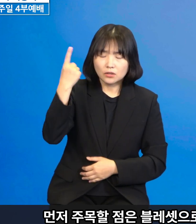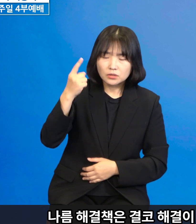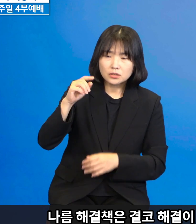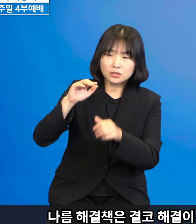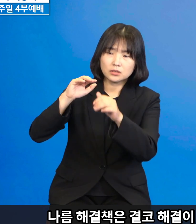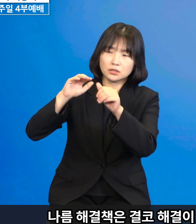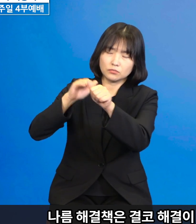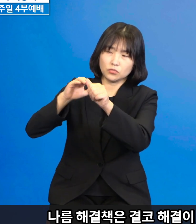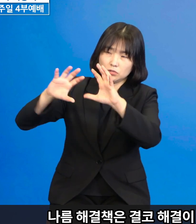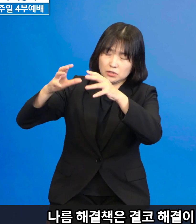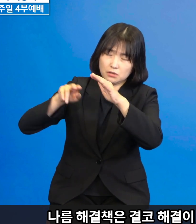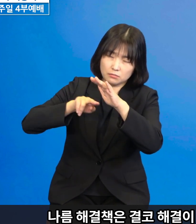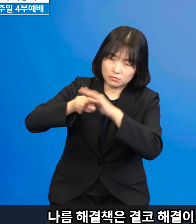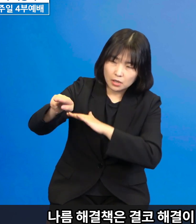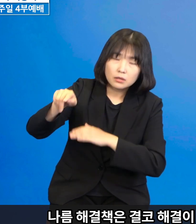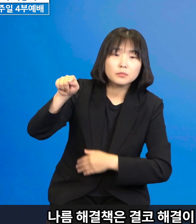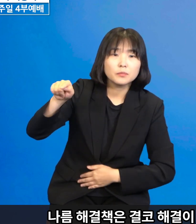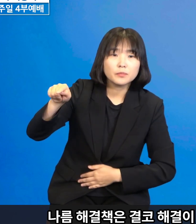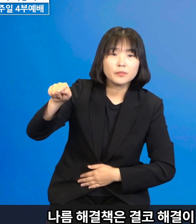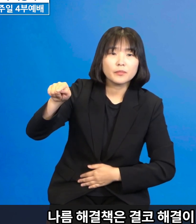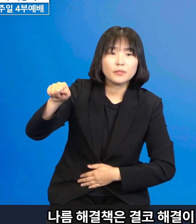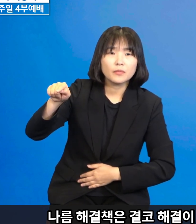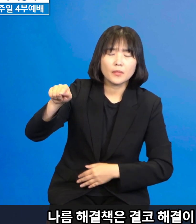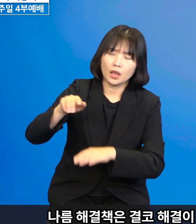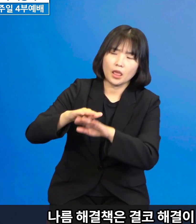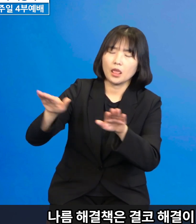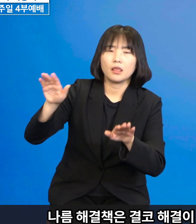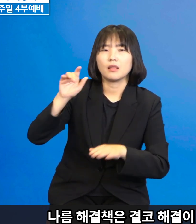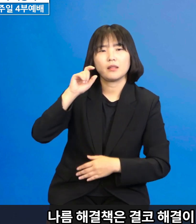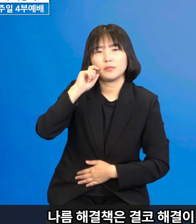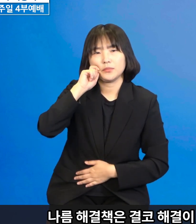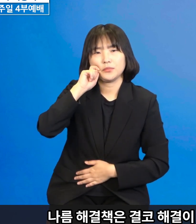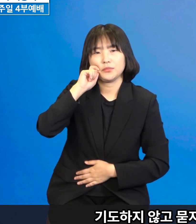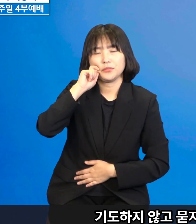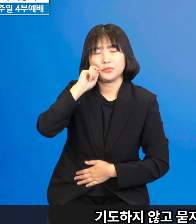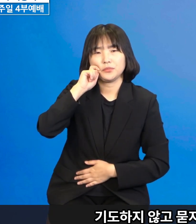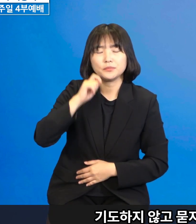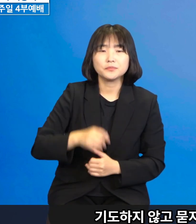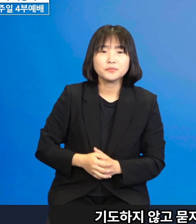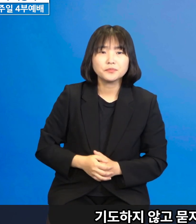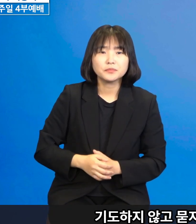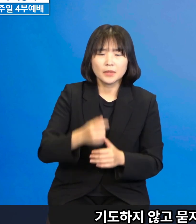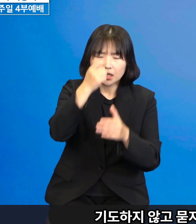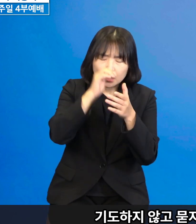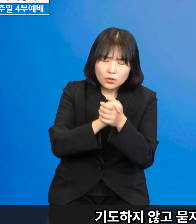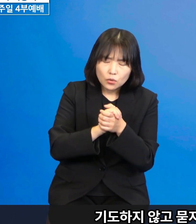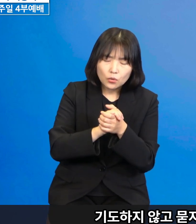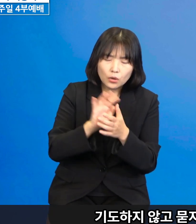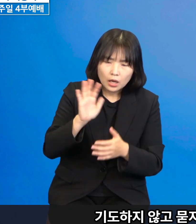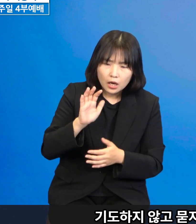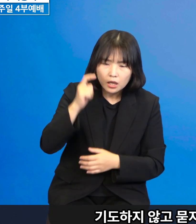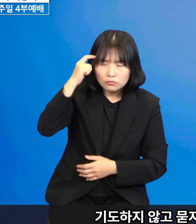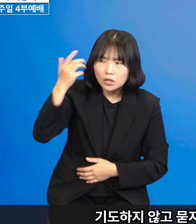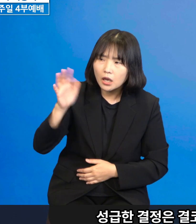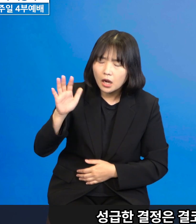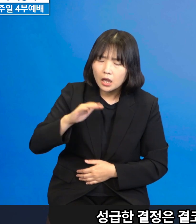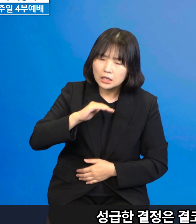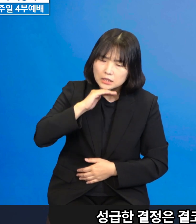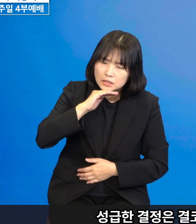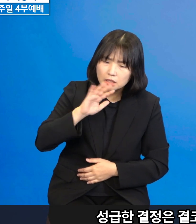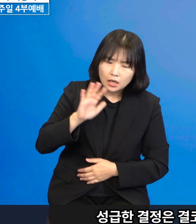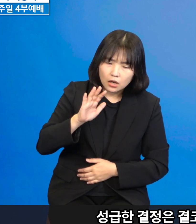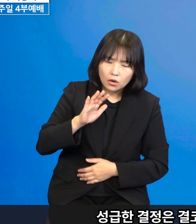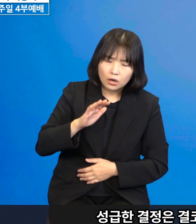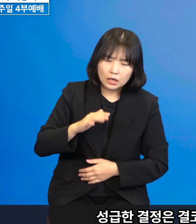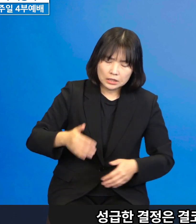망명이라고 하는 나름 해결책은 결코 해결되지 못했다라고 하는 것입니다. 기도하지 않고 묻지 않고 기다리지 않은 채